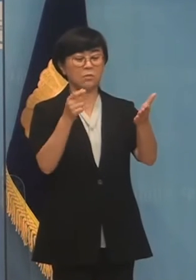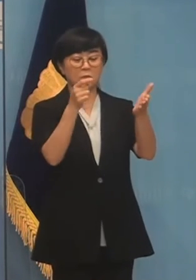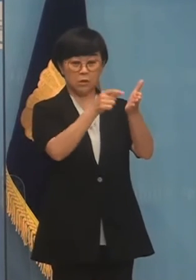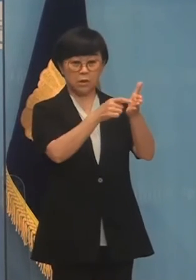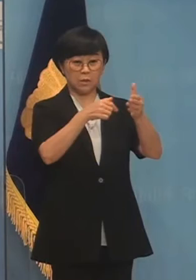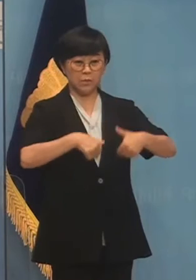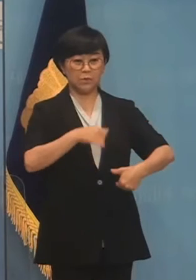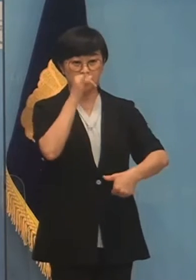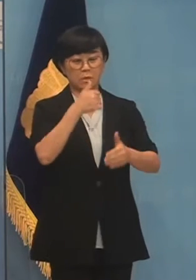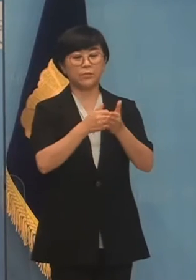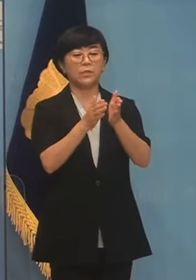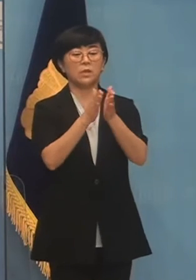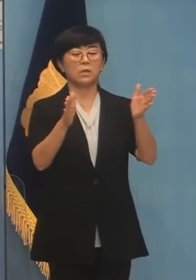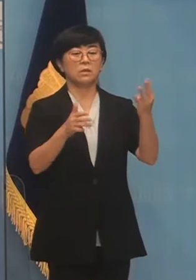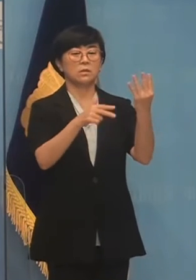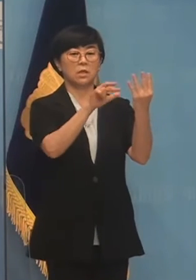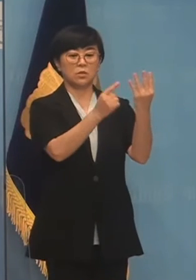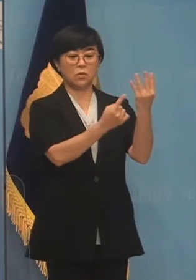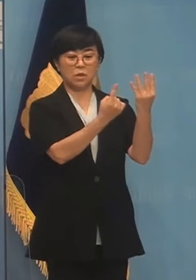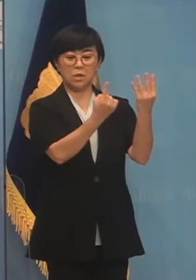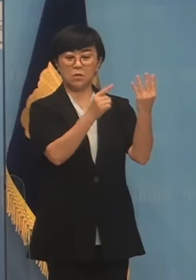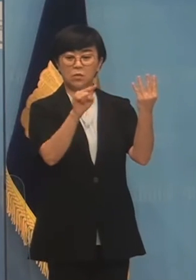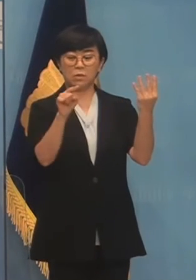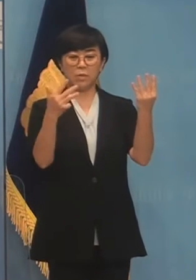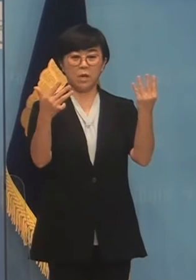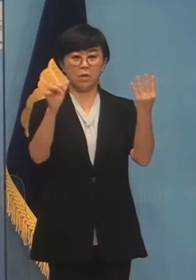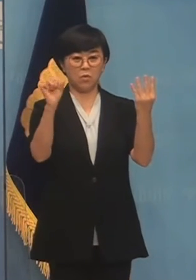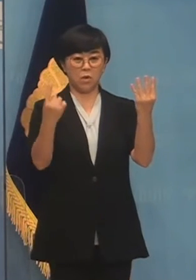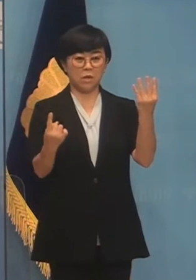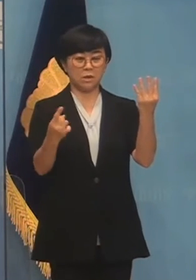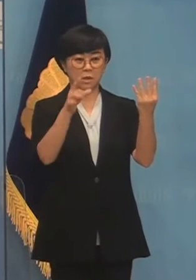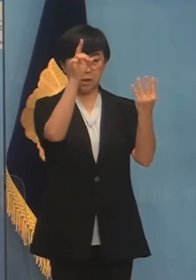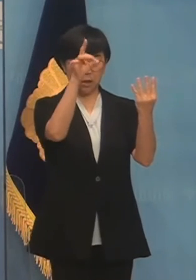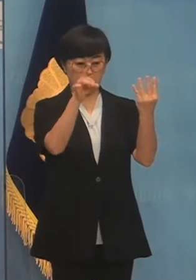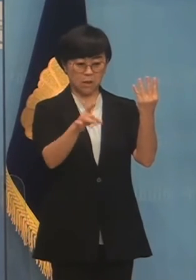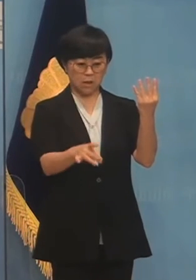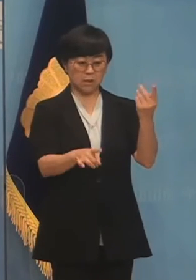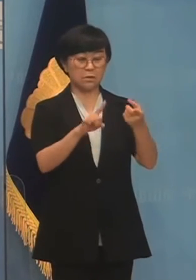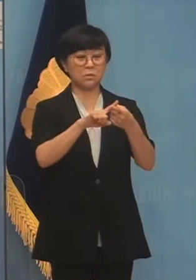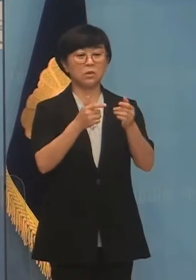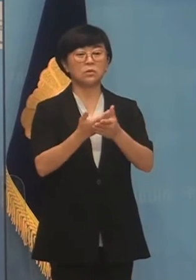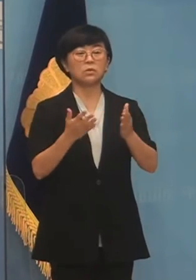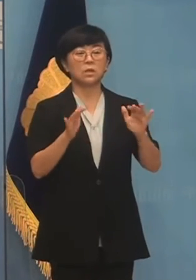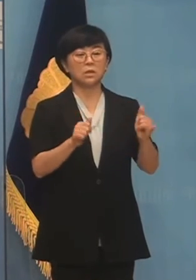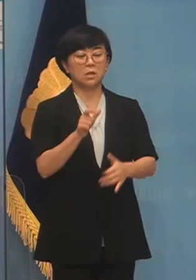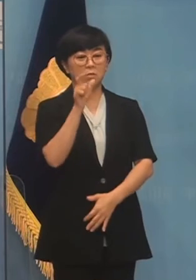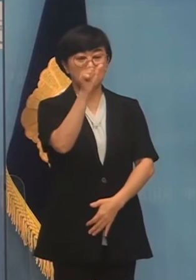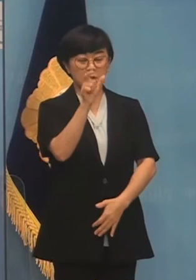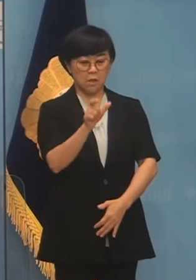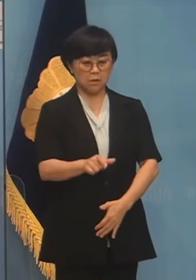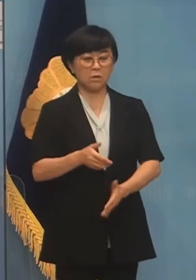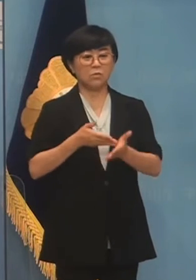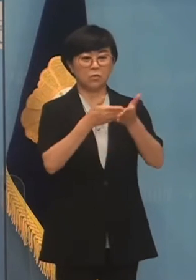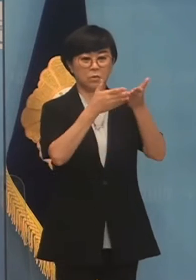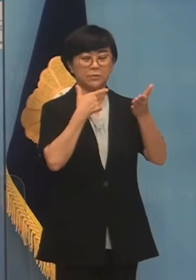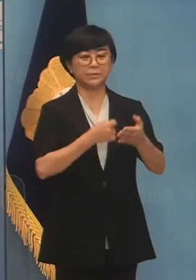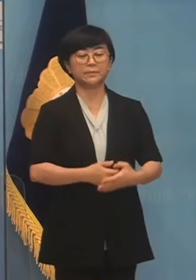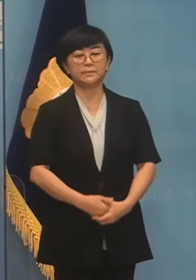합니다. 시행령 4조 1호부터 8호까지 각 호마다 종사자를 명시할 것을